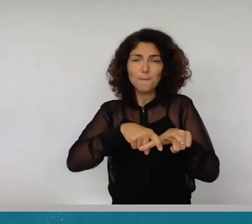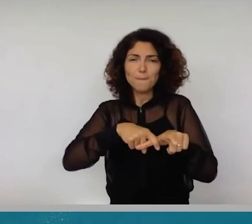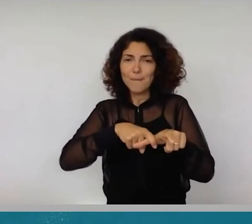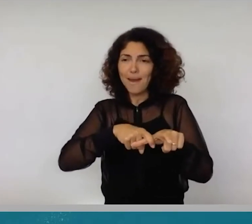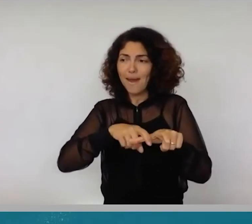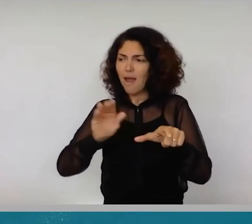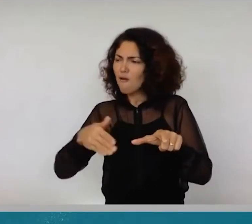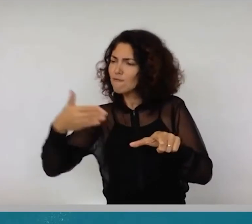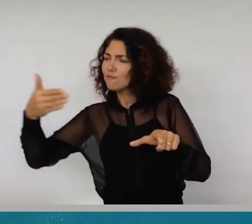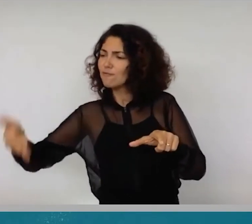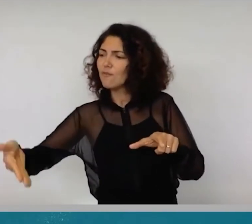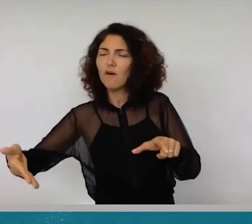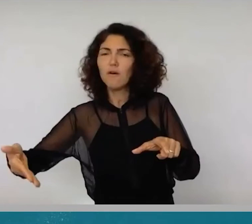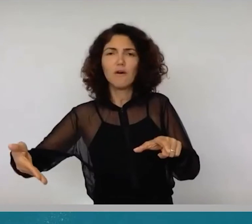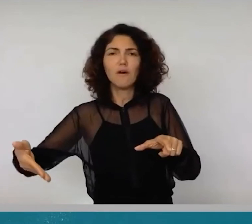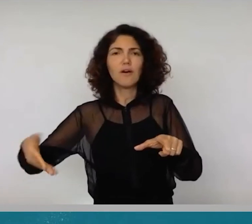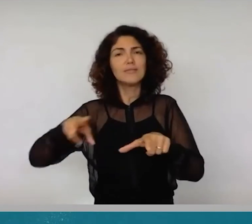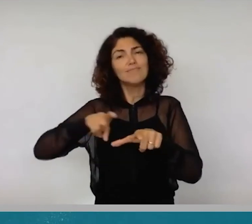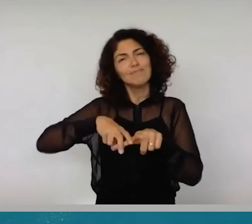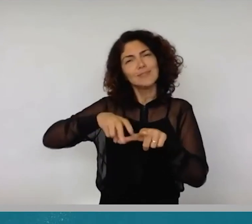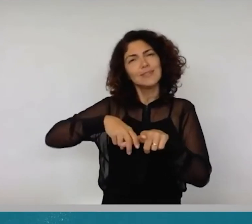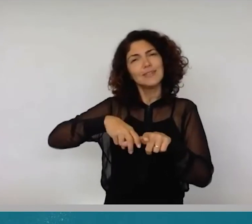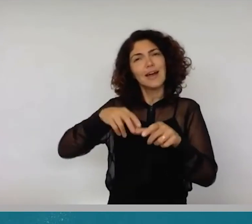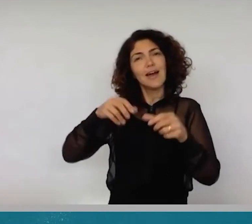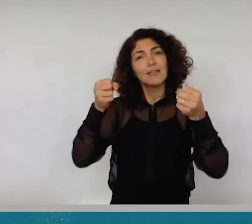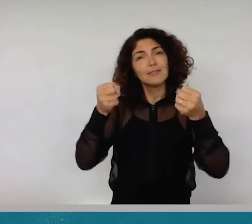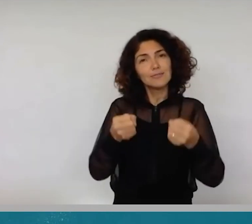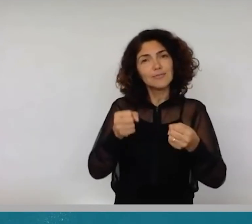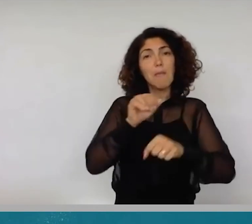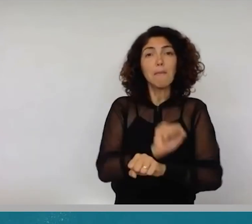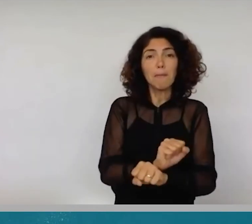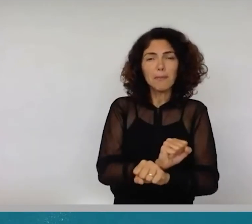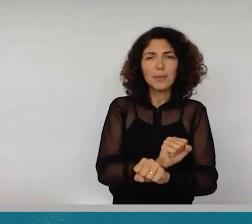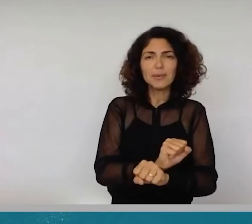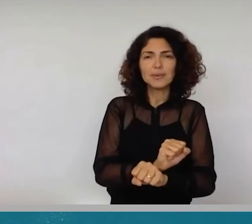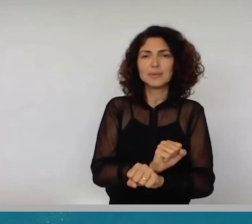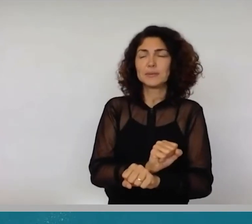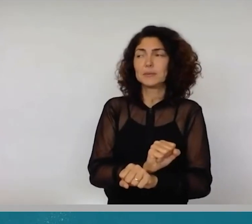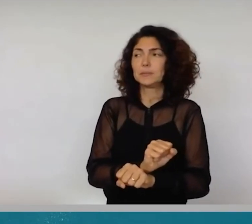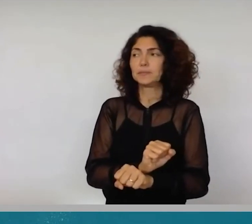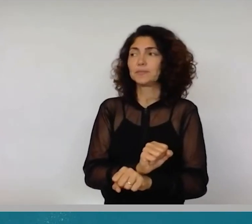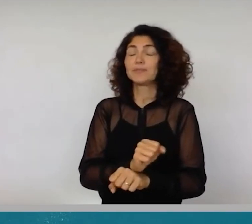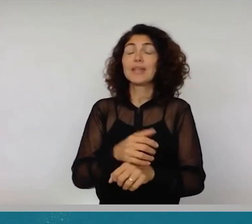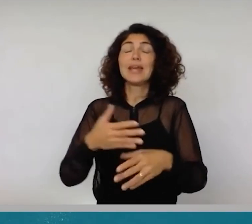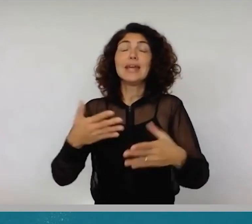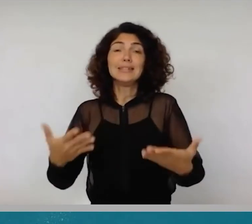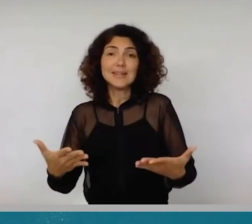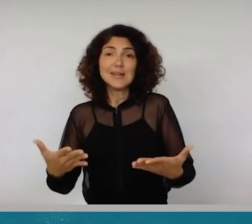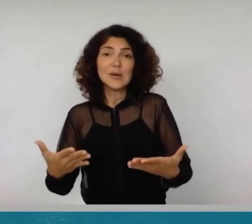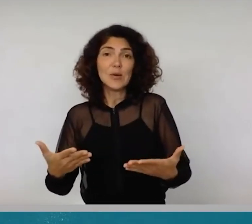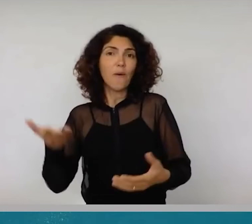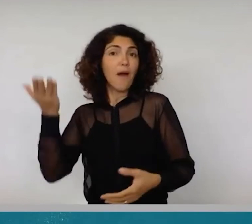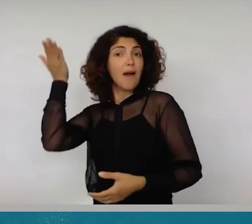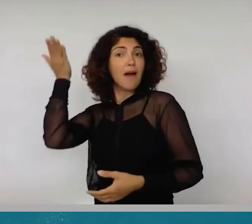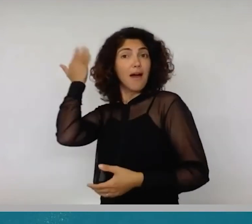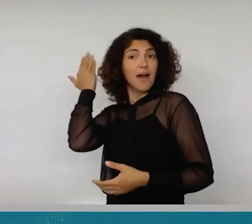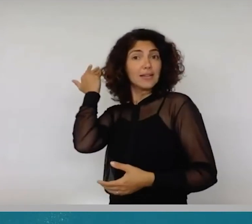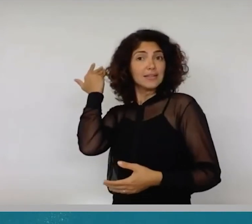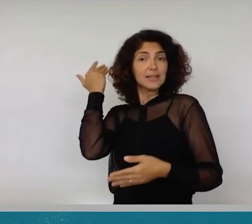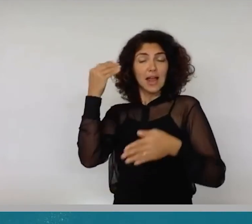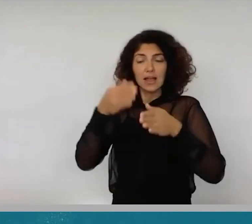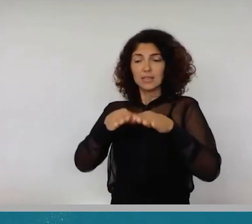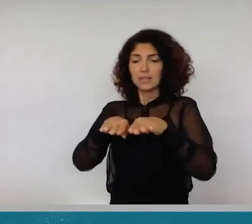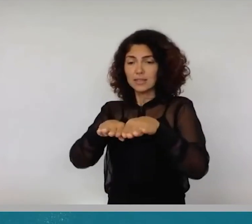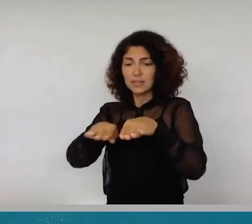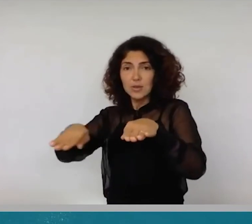Sueli atrás. E veio um Fusca, e duas moças estavam se conversando, e quem